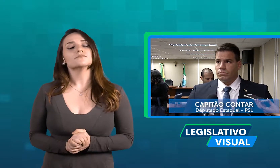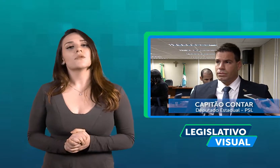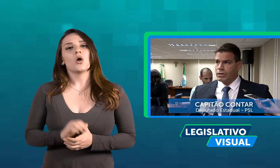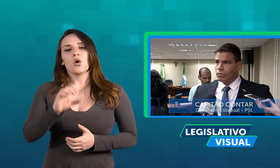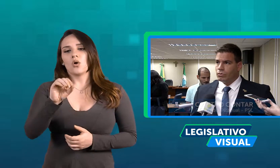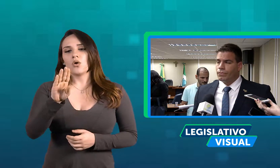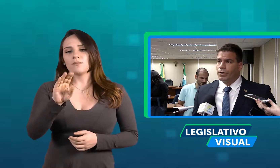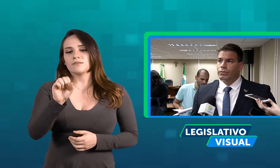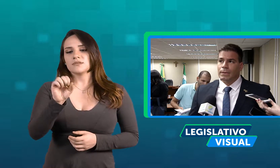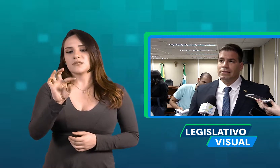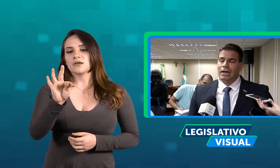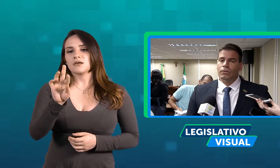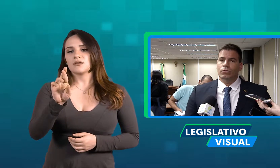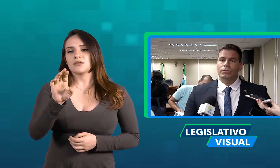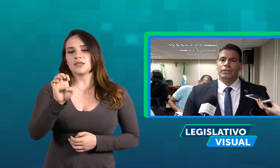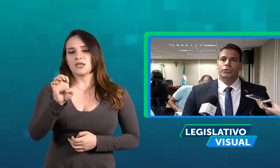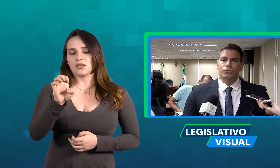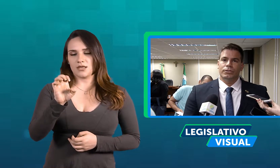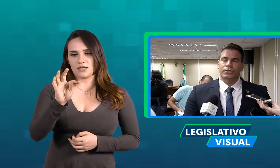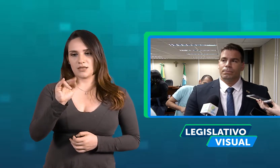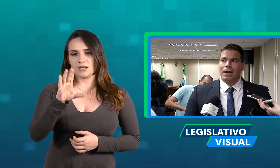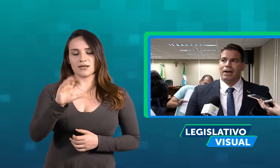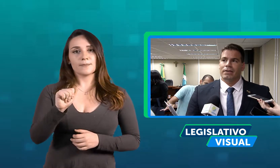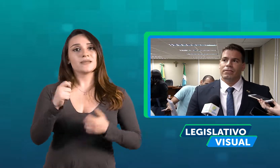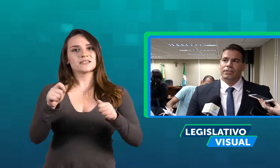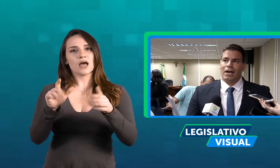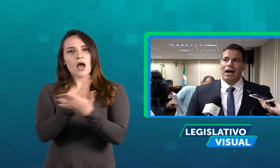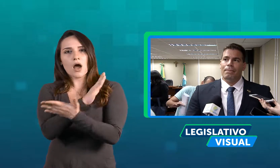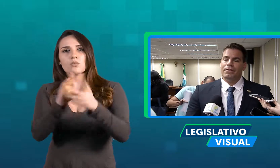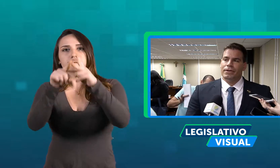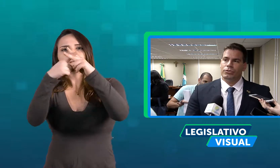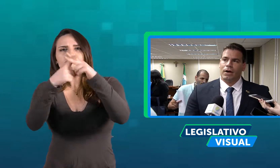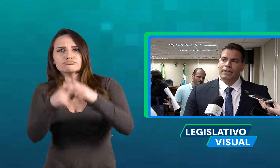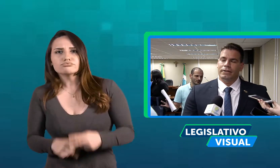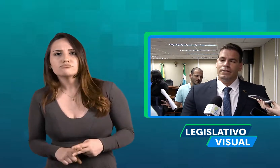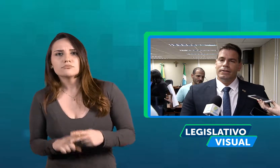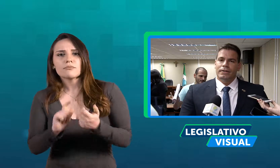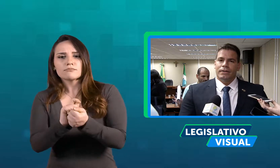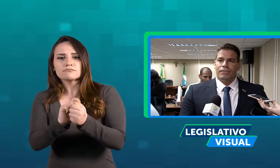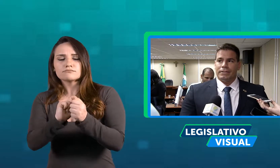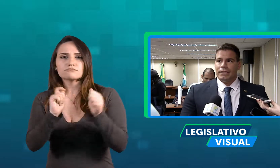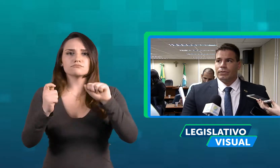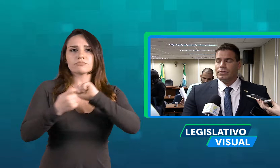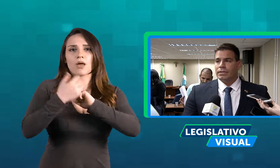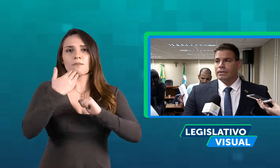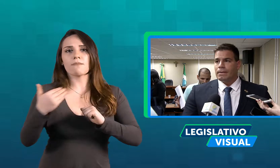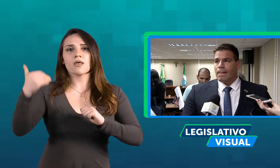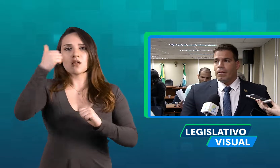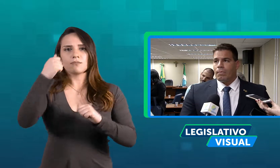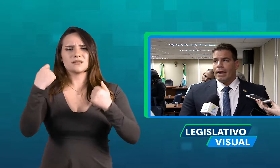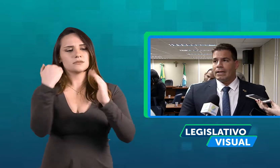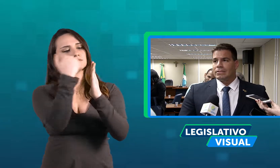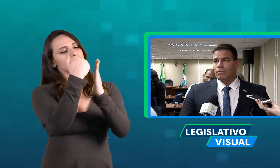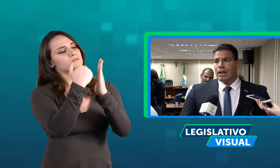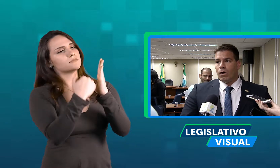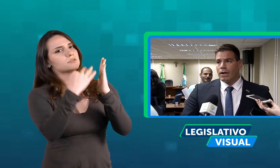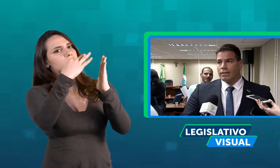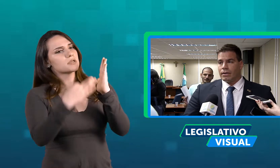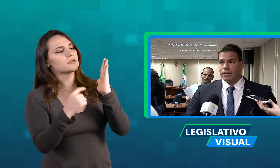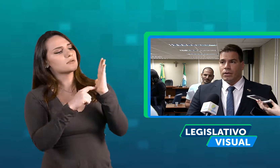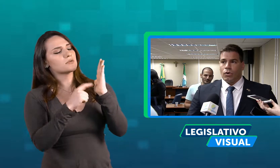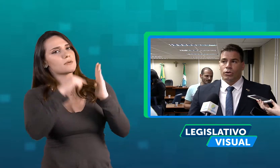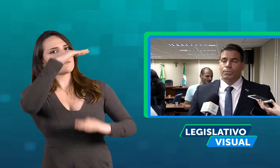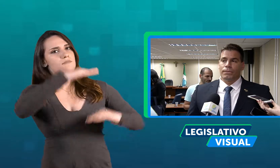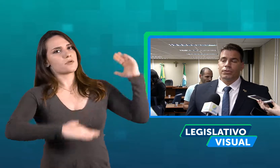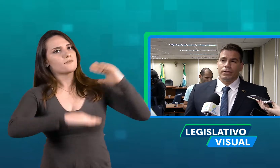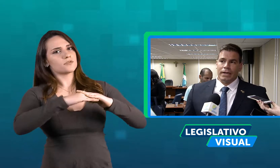necessitou, segundo foi nos passados, alguns ajustes para que seja aperfeiçoada, fazendo assim uma relação melhor